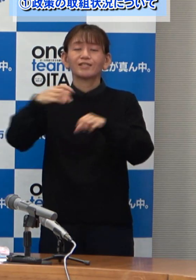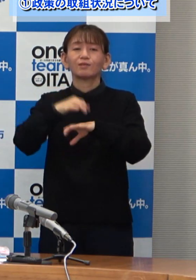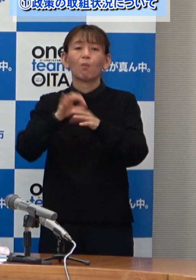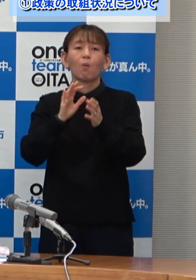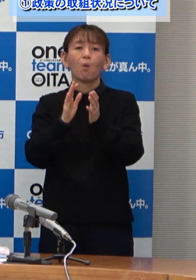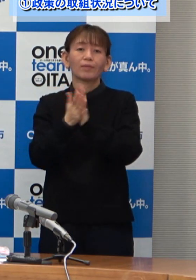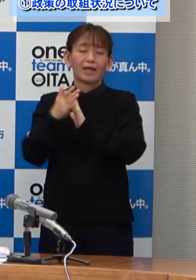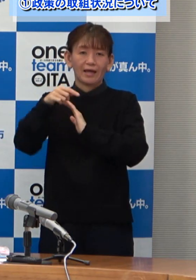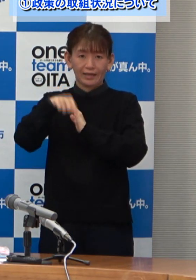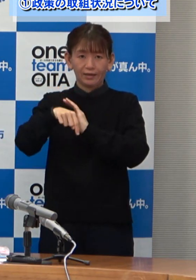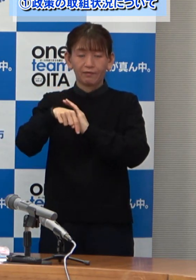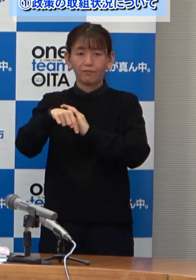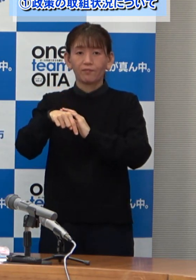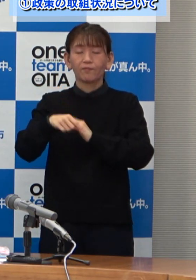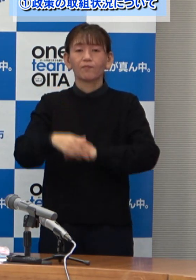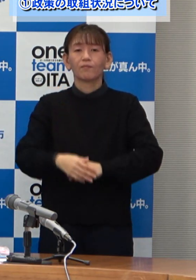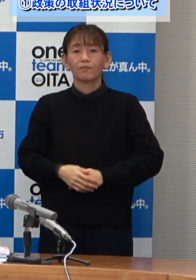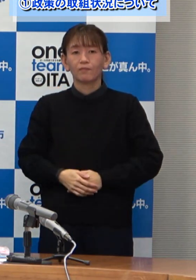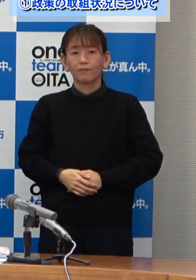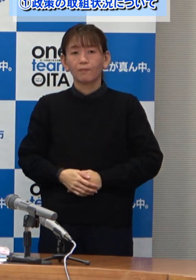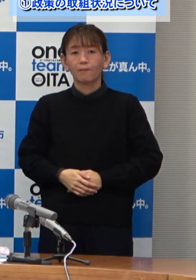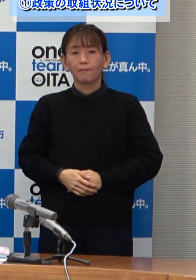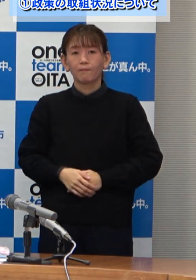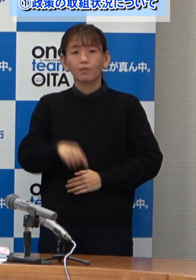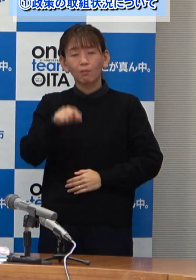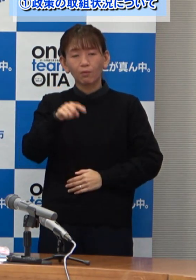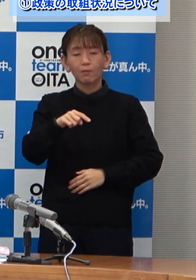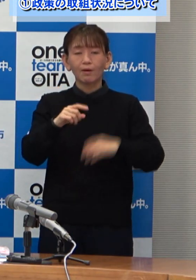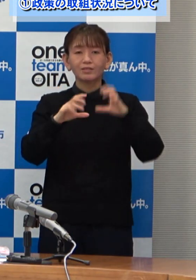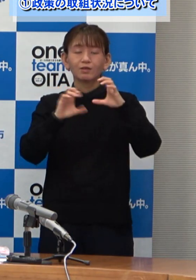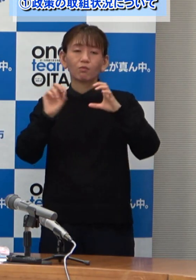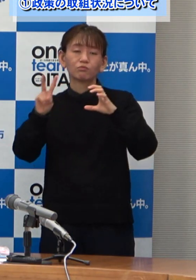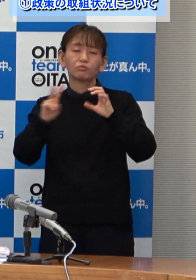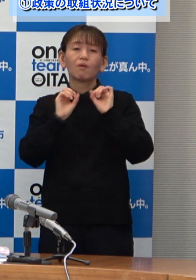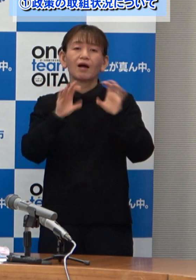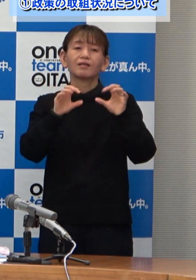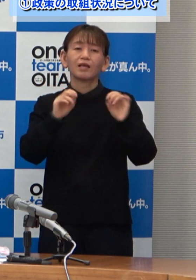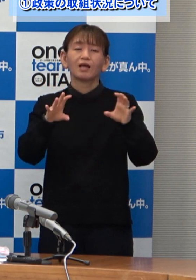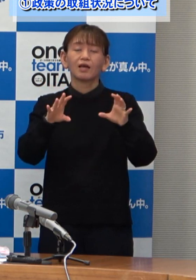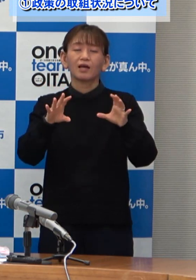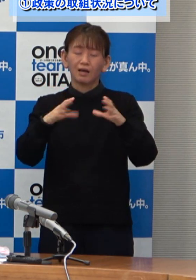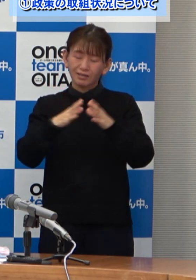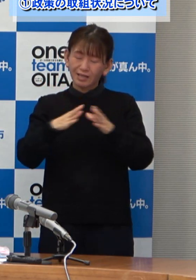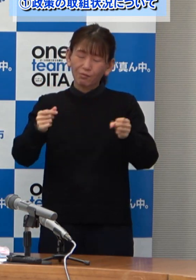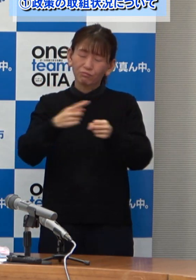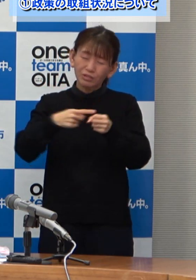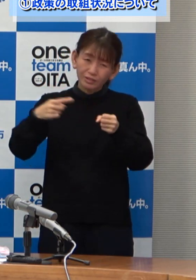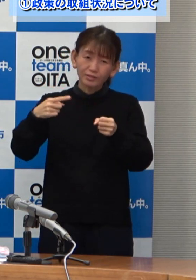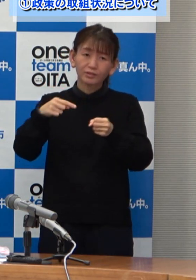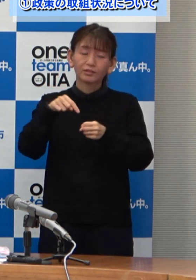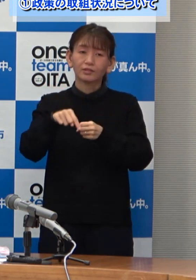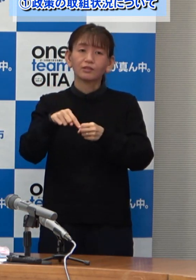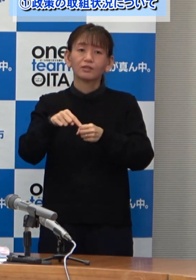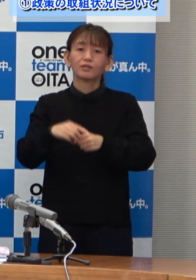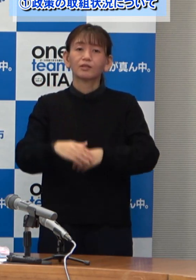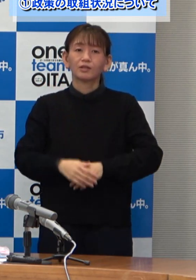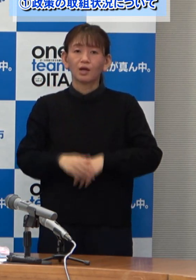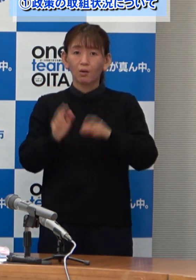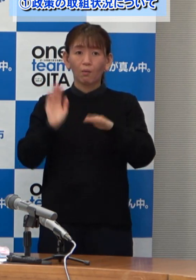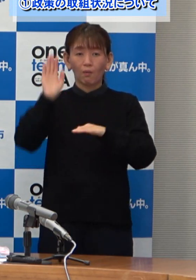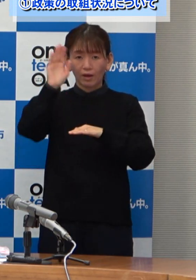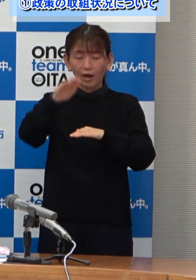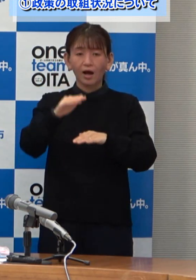えそこにま反面2参加担当の排出が全国1多いとでこれから脱